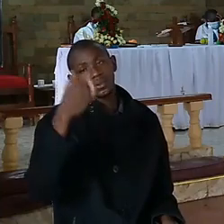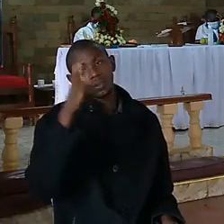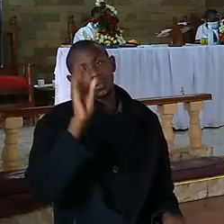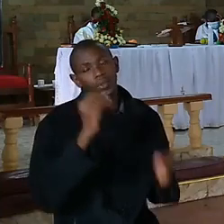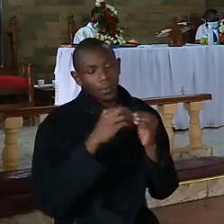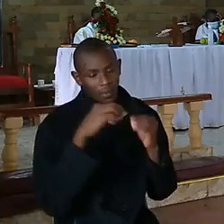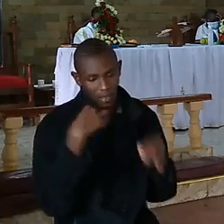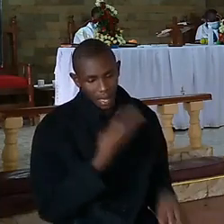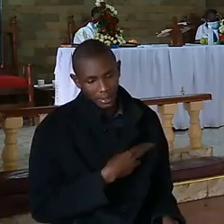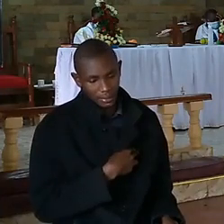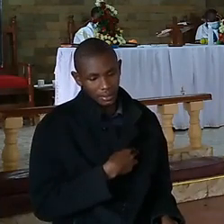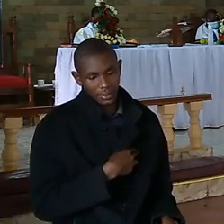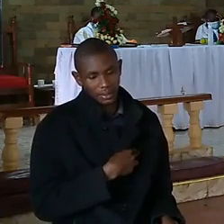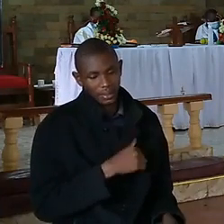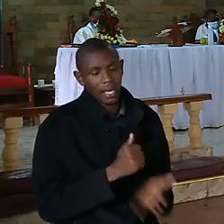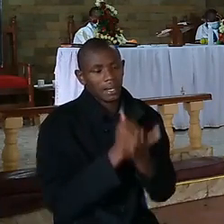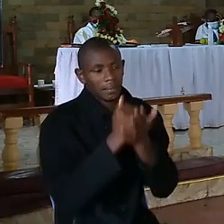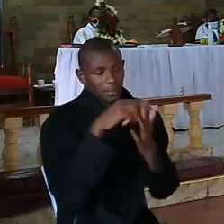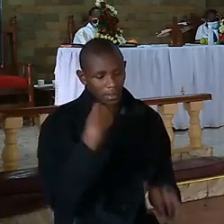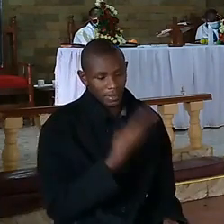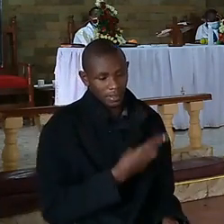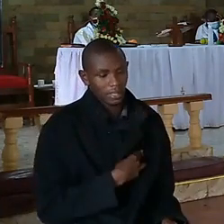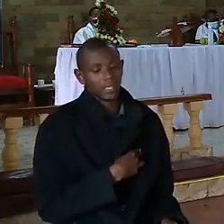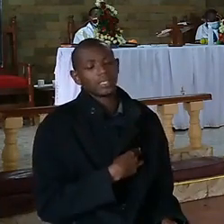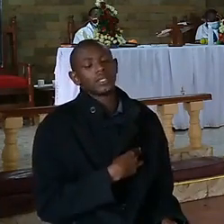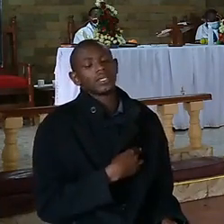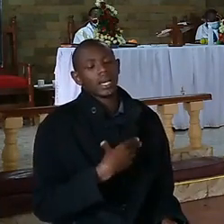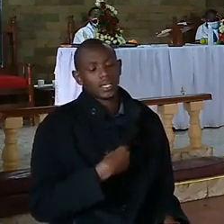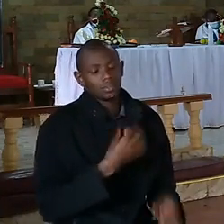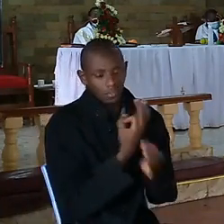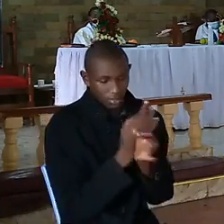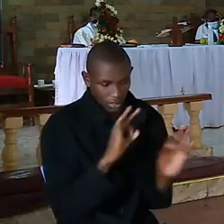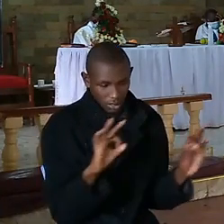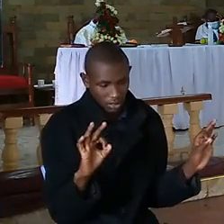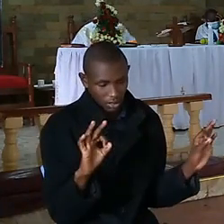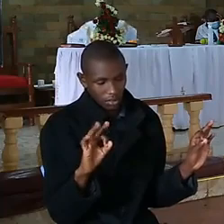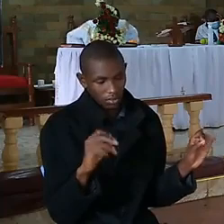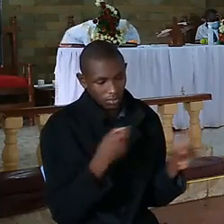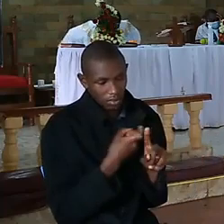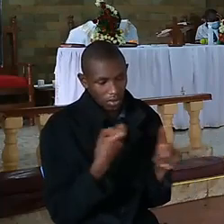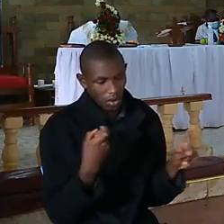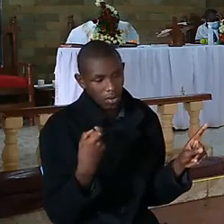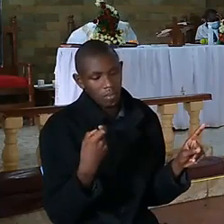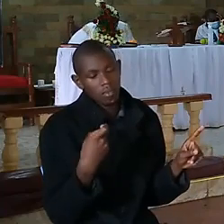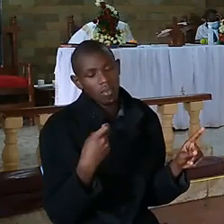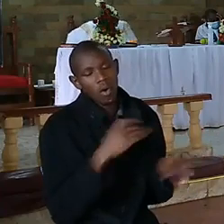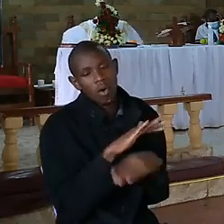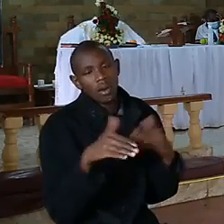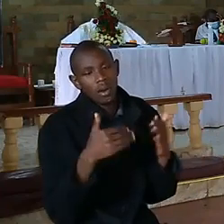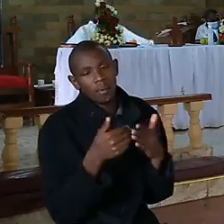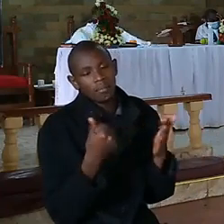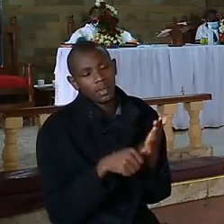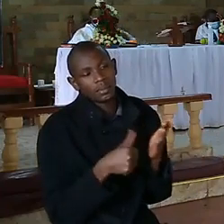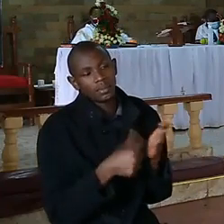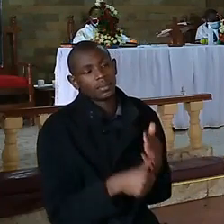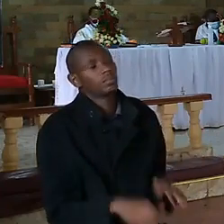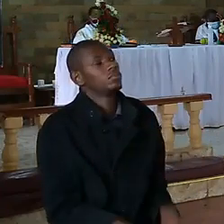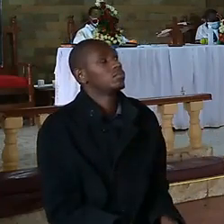ithwi nigetha atuteithie na nigetha atuteithure maundu-ini maitu maria turahitukira. Na nikwe